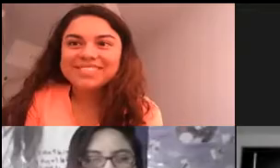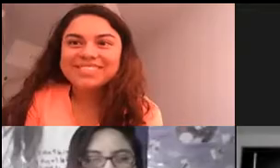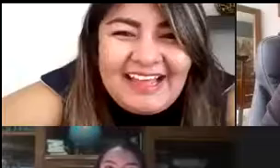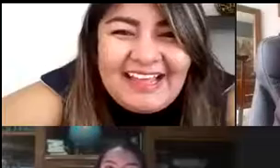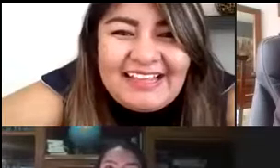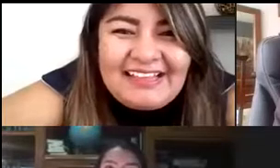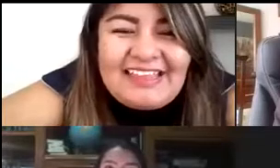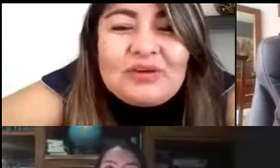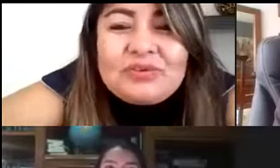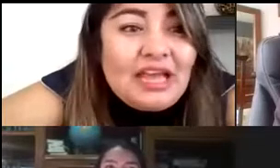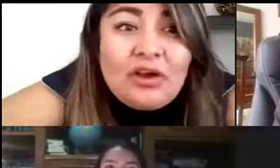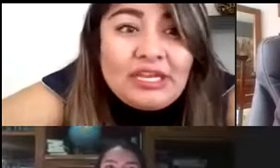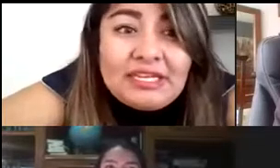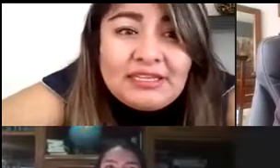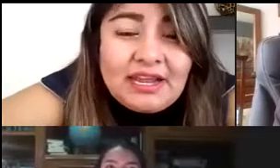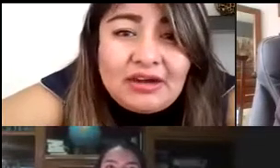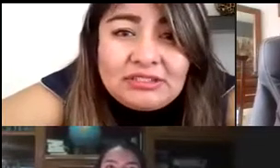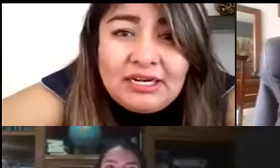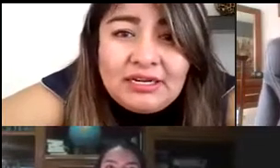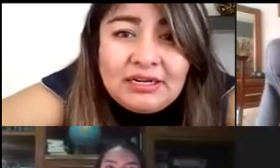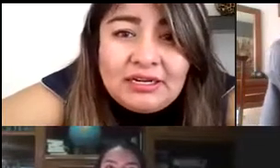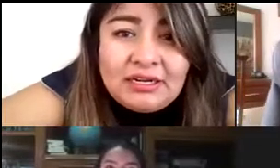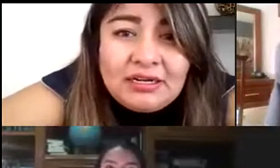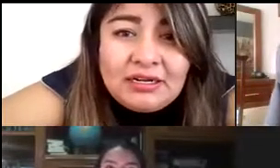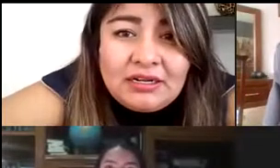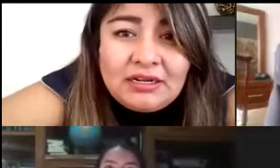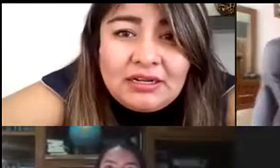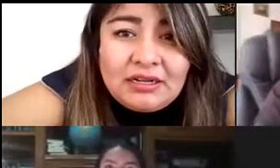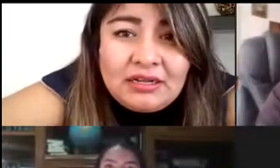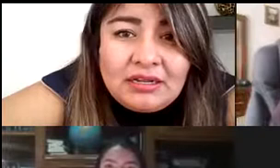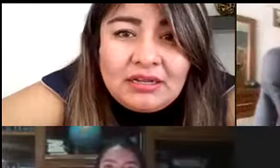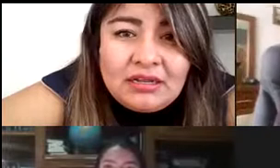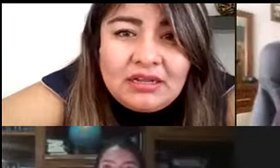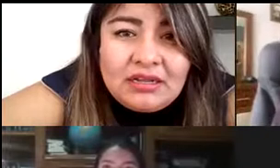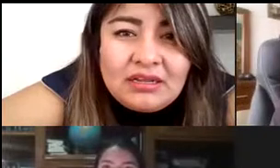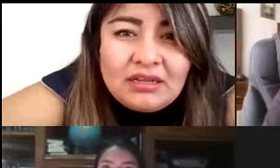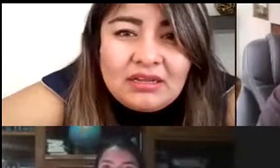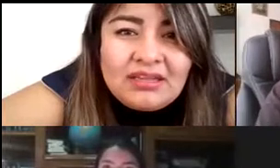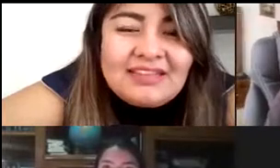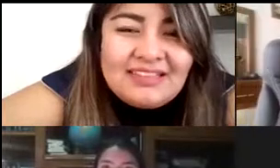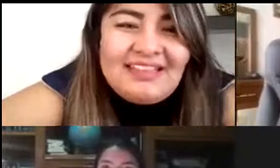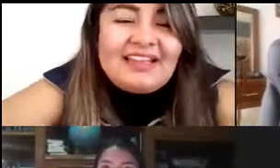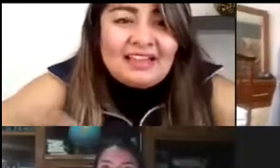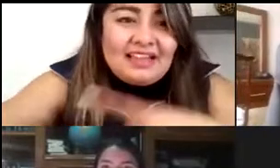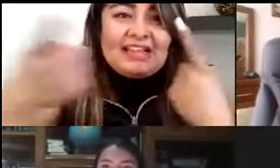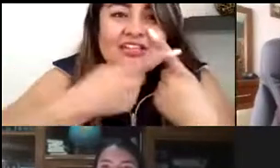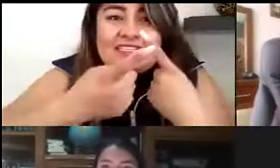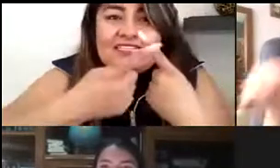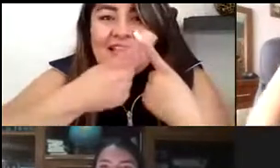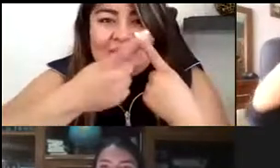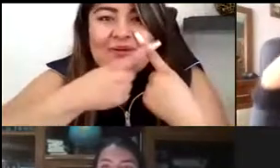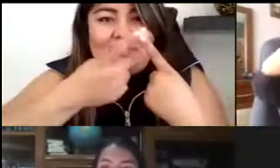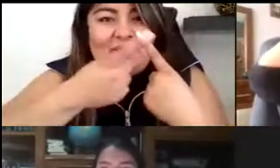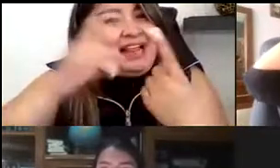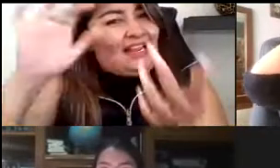gusta o quieres que te haga otra? Sí, me gusta la de los lentes. ¿Sí? Entonces dile